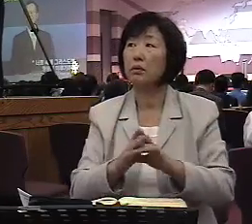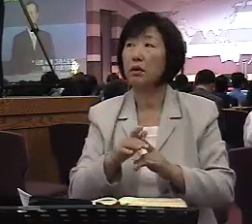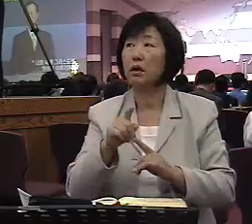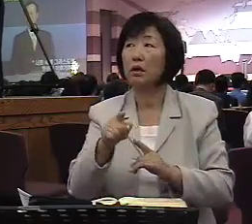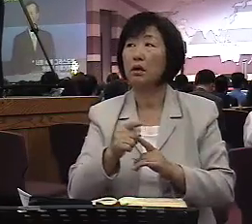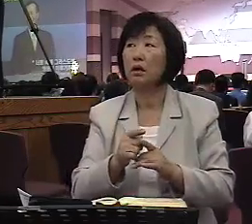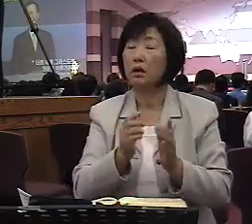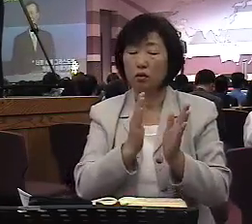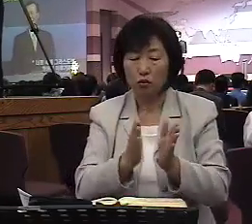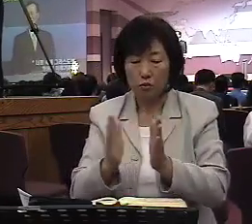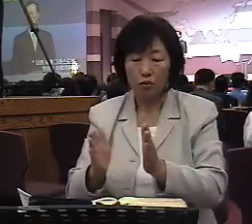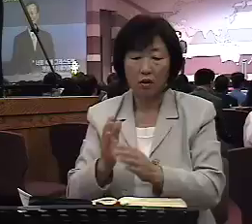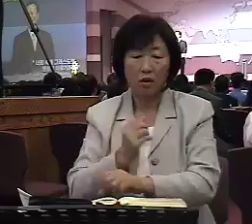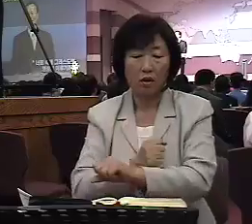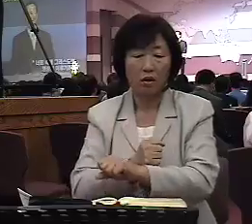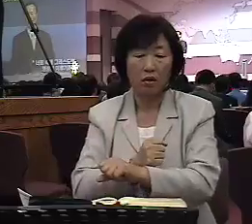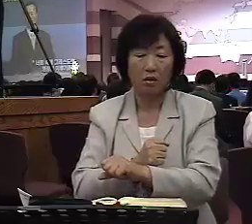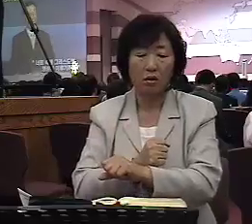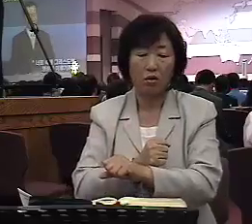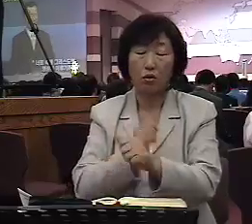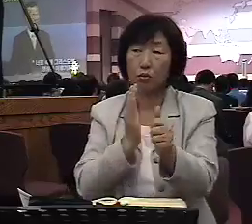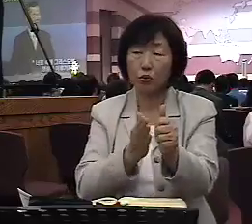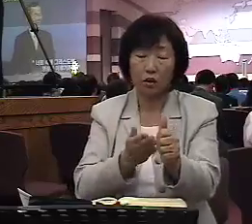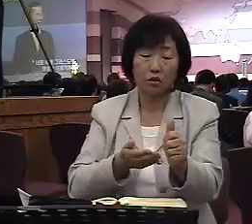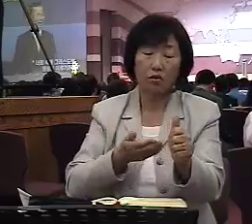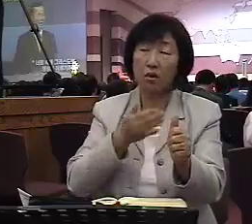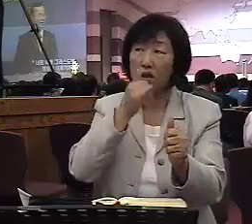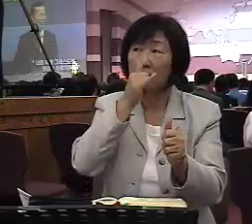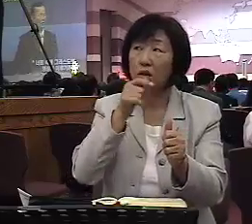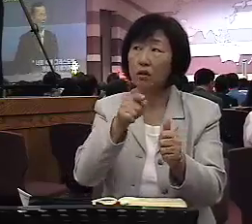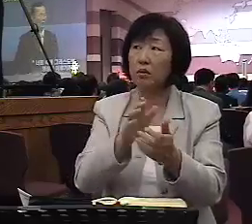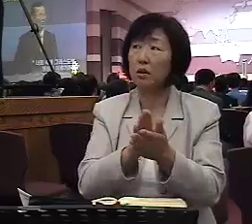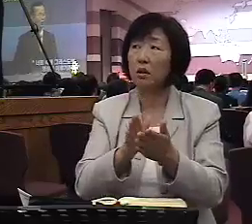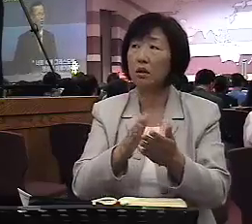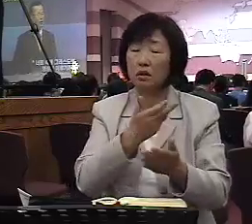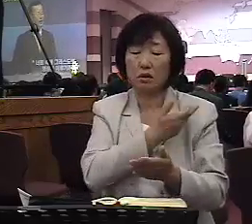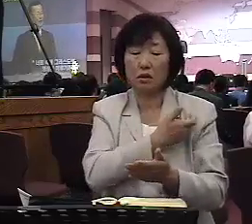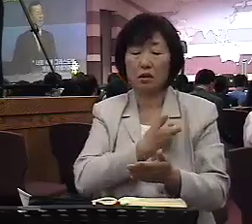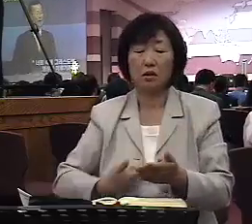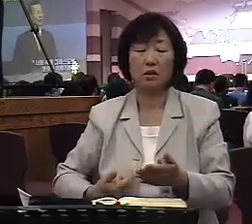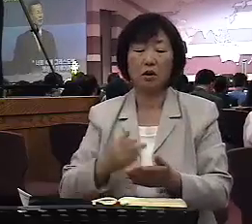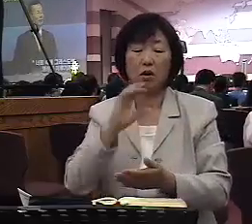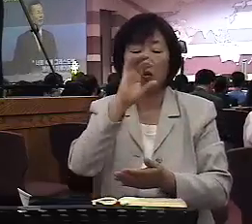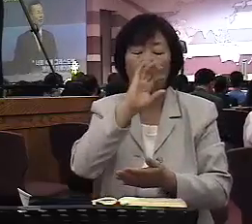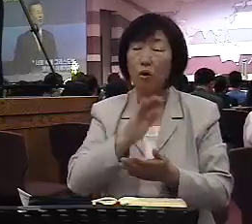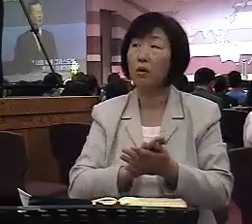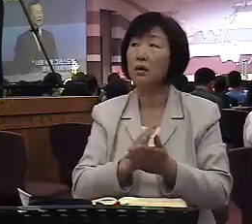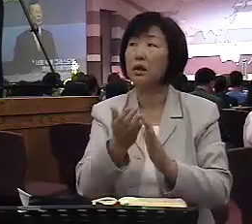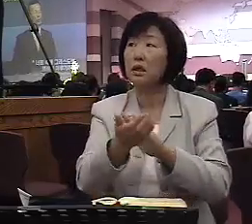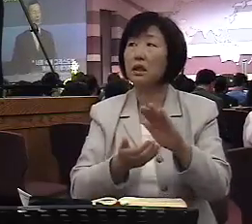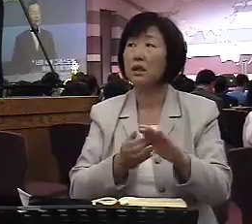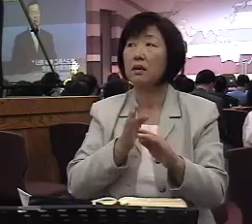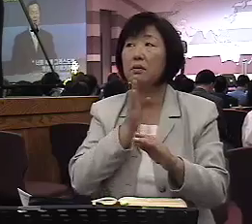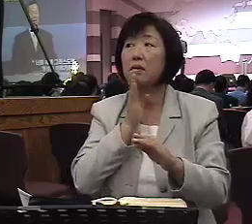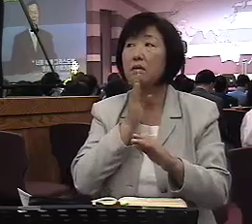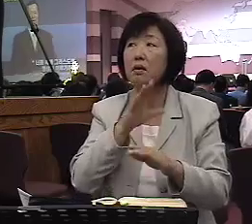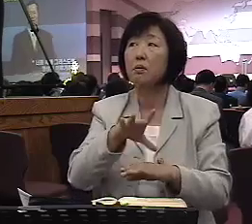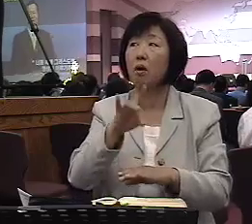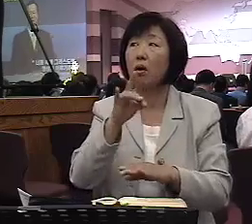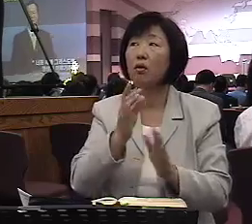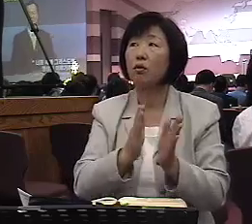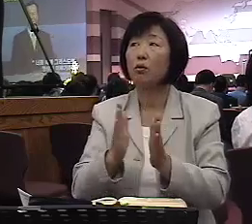이러한 준비를 해달라고 부탁이 들어갈 것입니다. 그리고 제자 훈련 전에 반드시 먼저 갖추어야